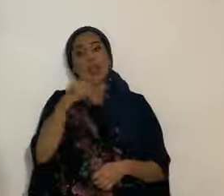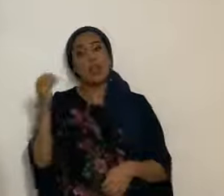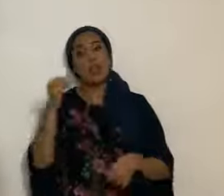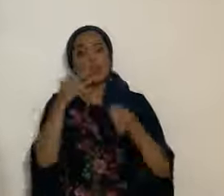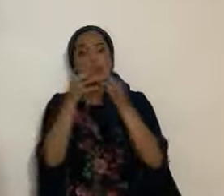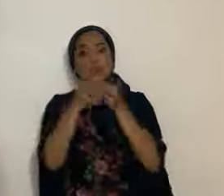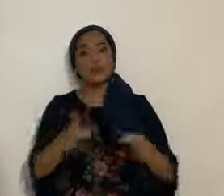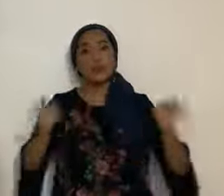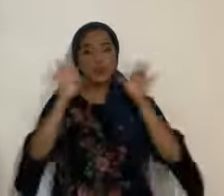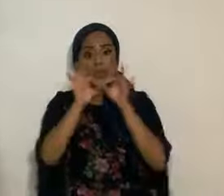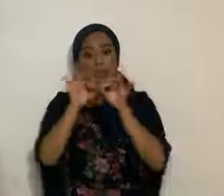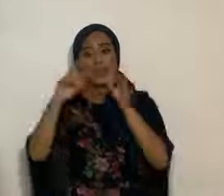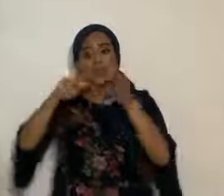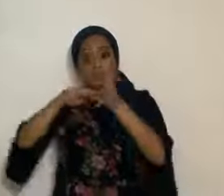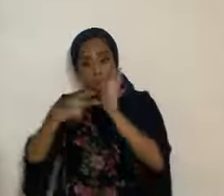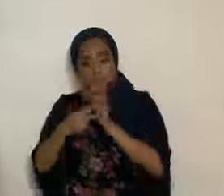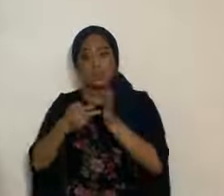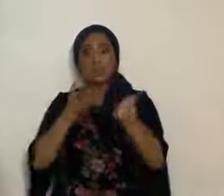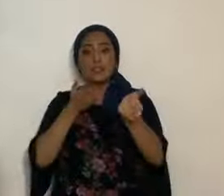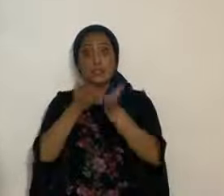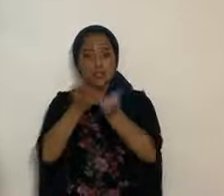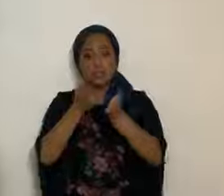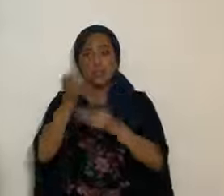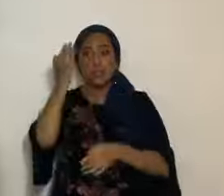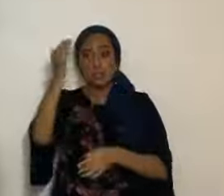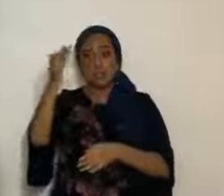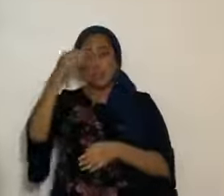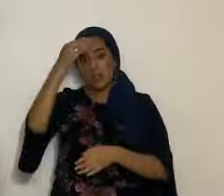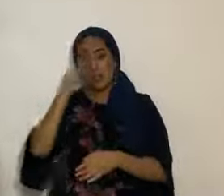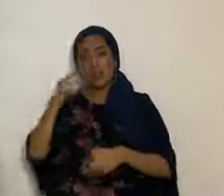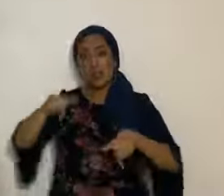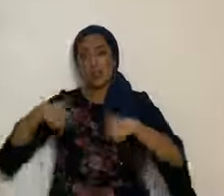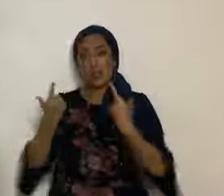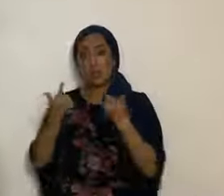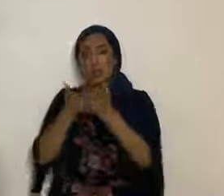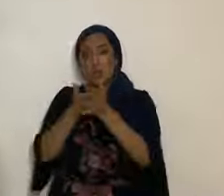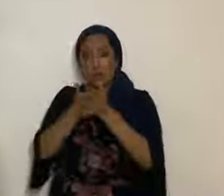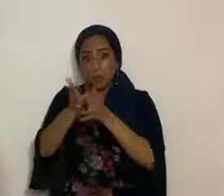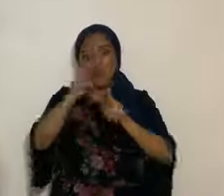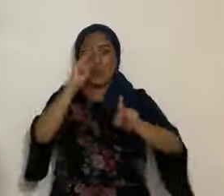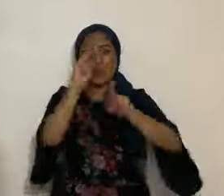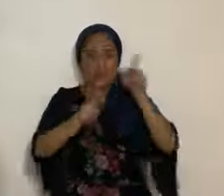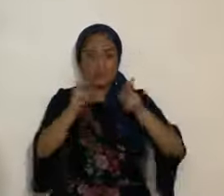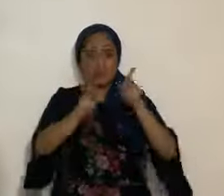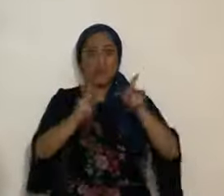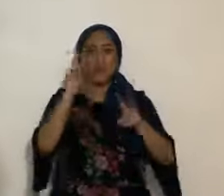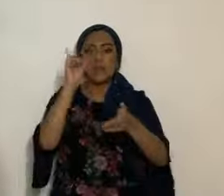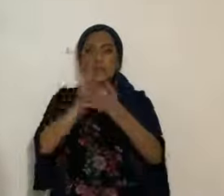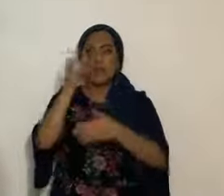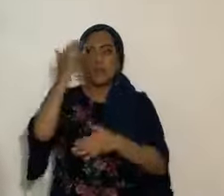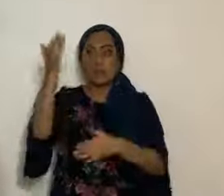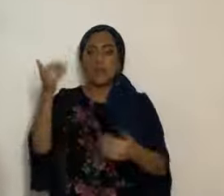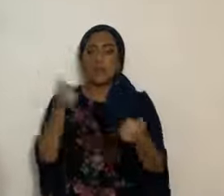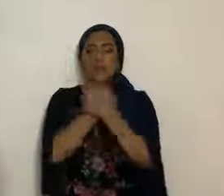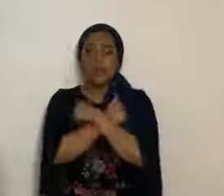importancia que representa servir a Elohim vivo a través del pueblo que Él ama, porque el